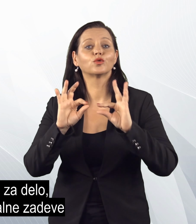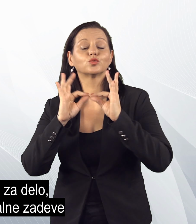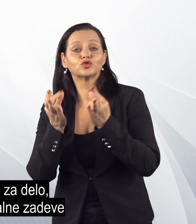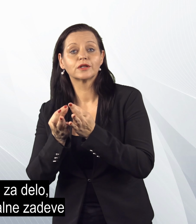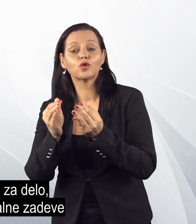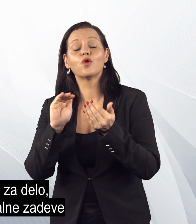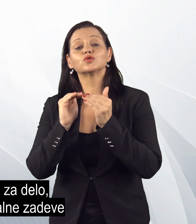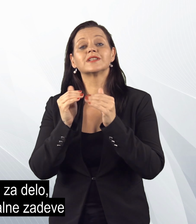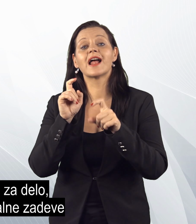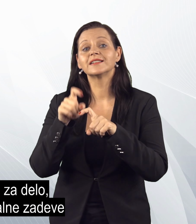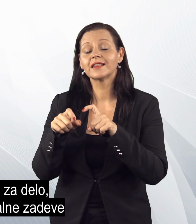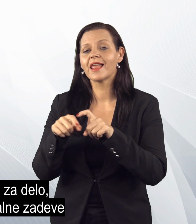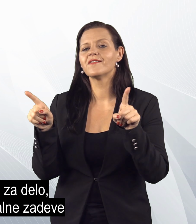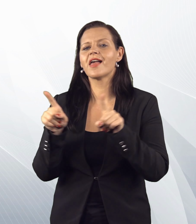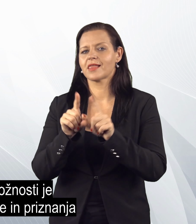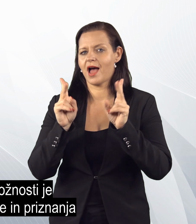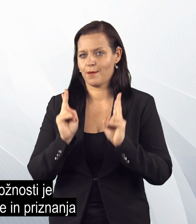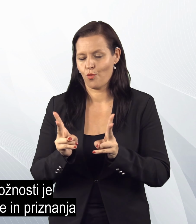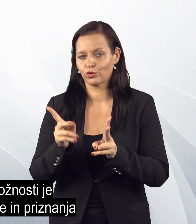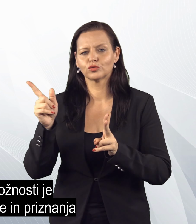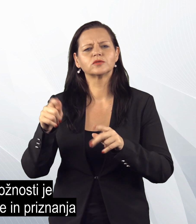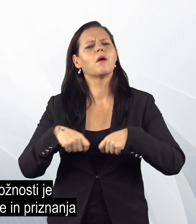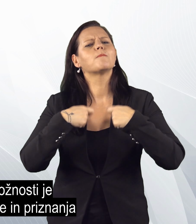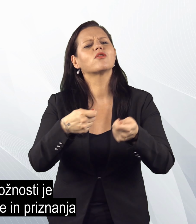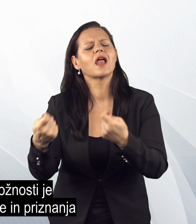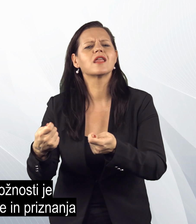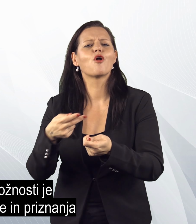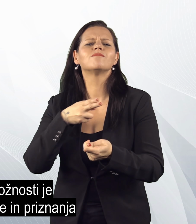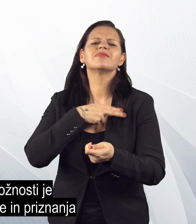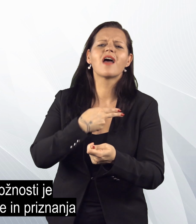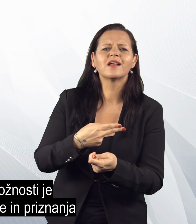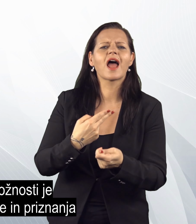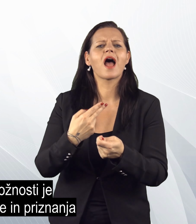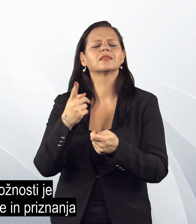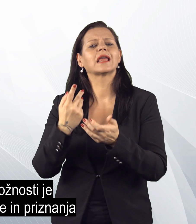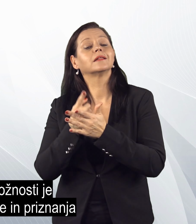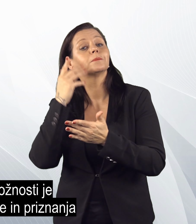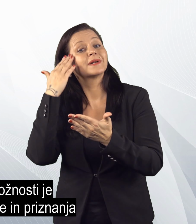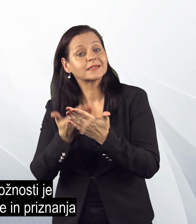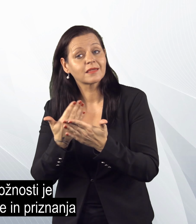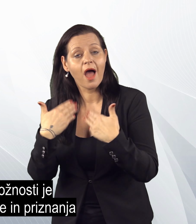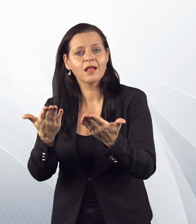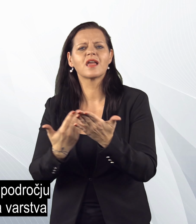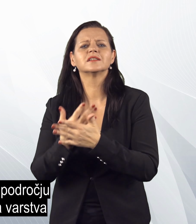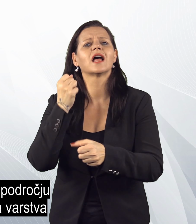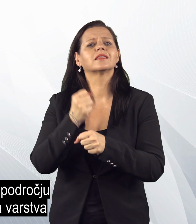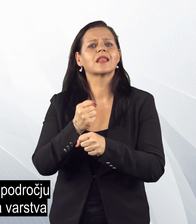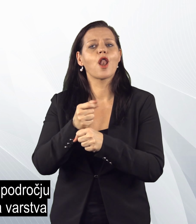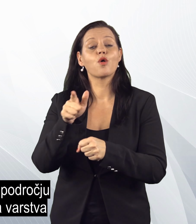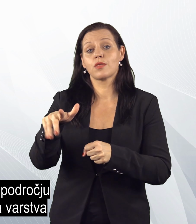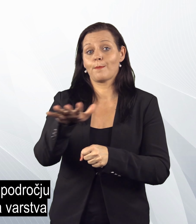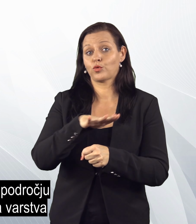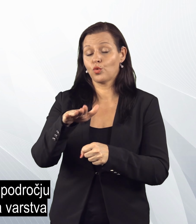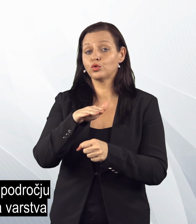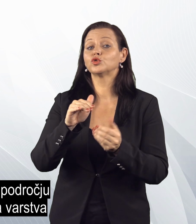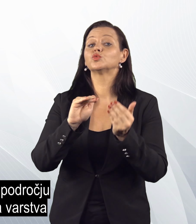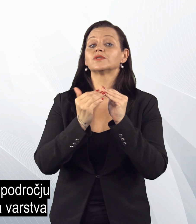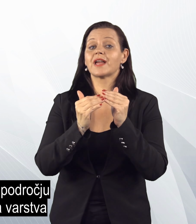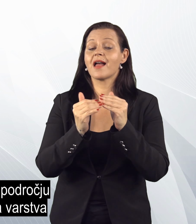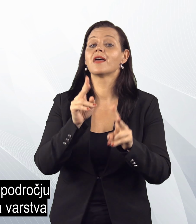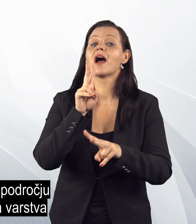Ministrstvo za delo, družino, socialne zadeve in enake možnosti je podelilo nagrade in priznanja za delo na področju socialnega varstva